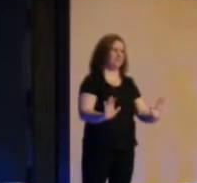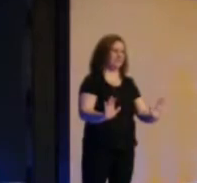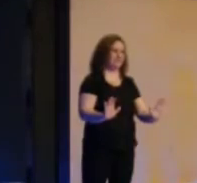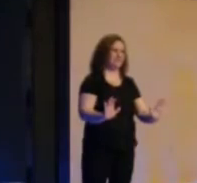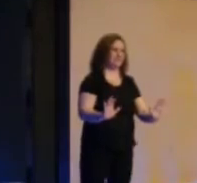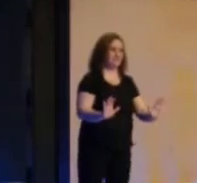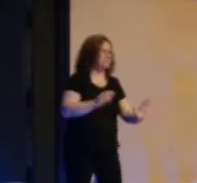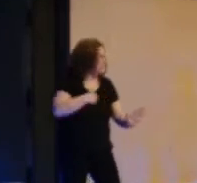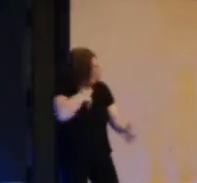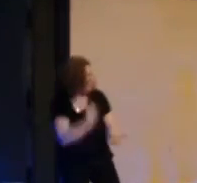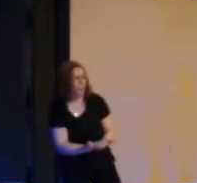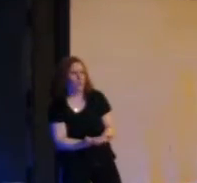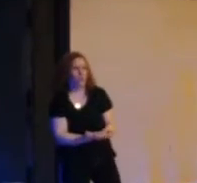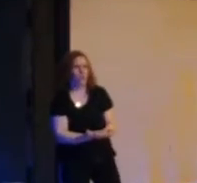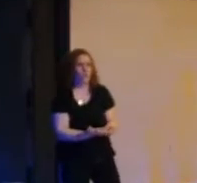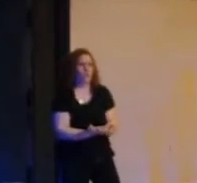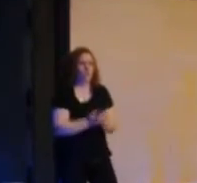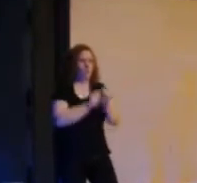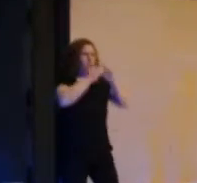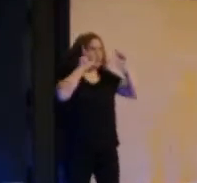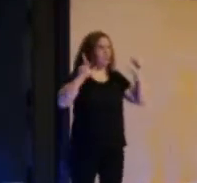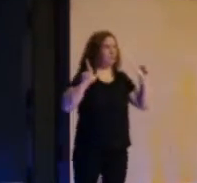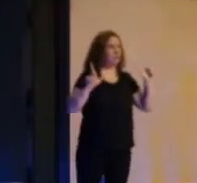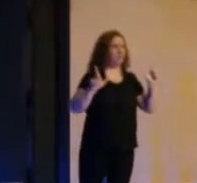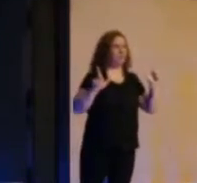despierta. La realidad.